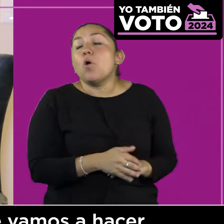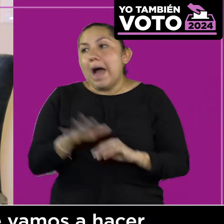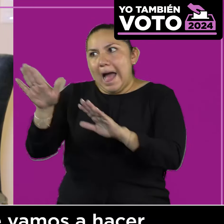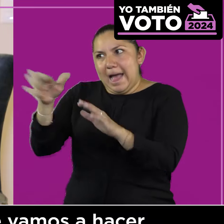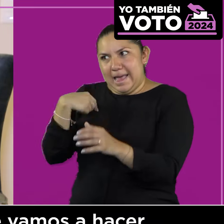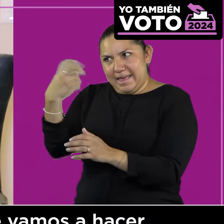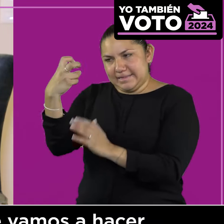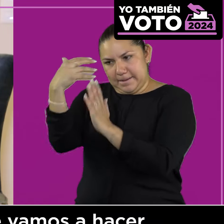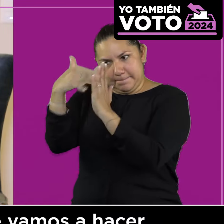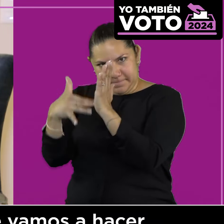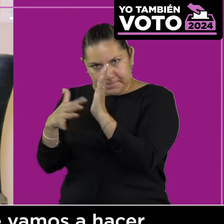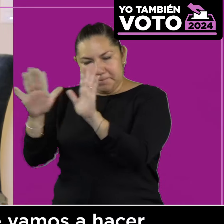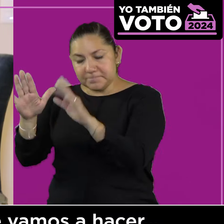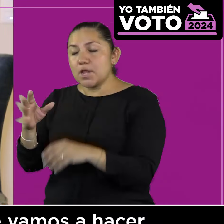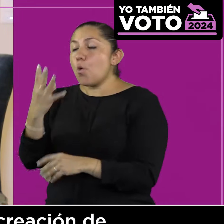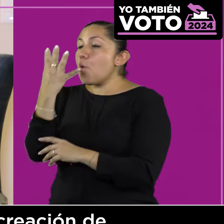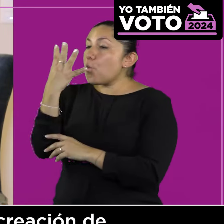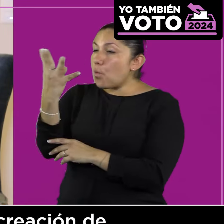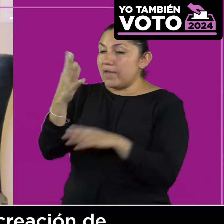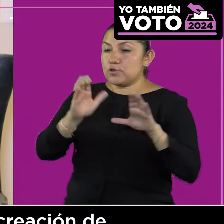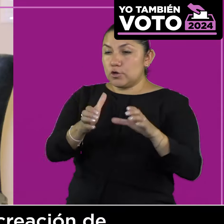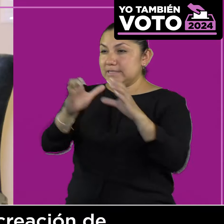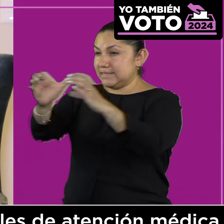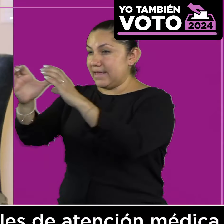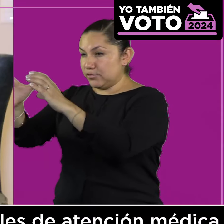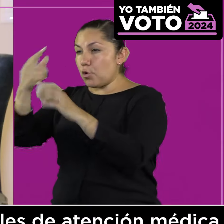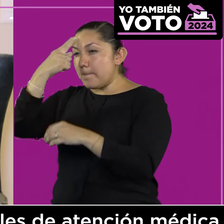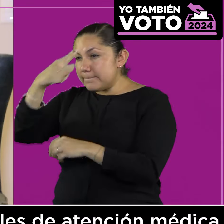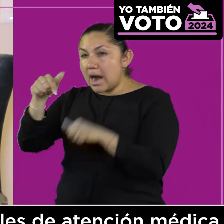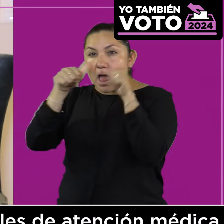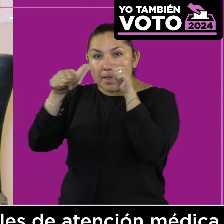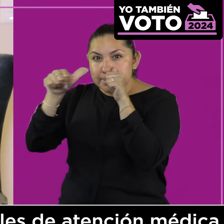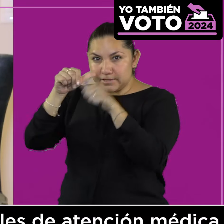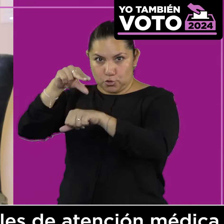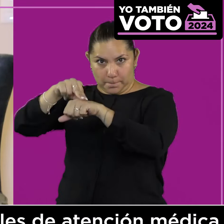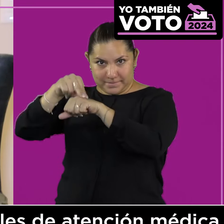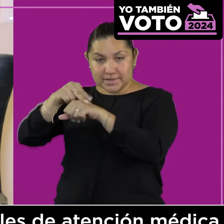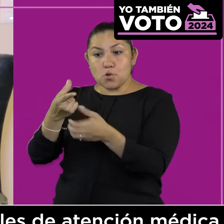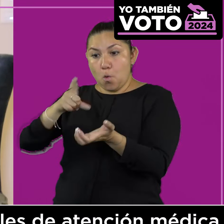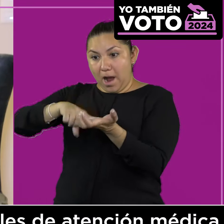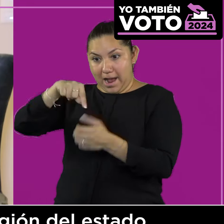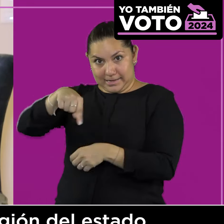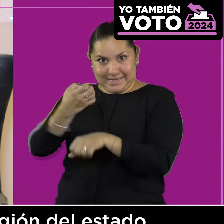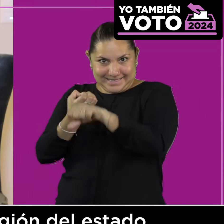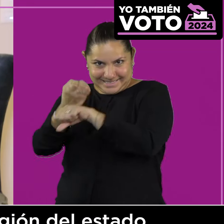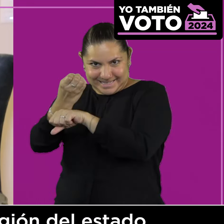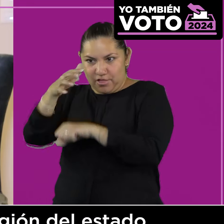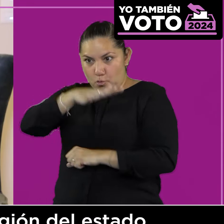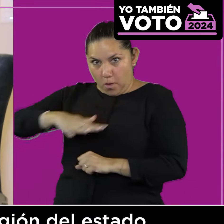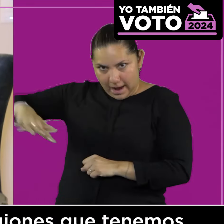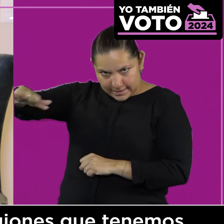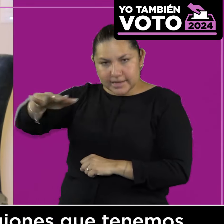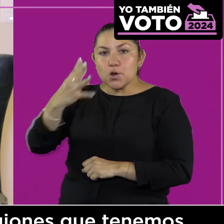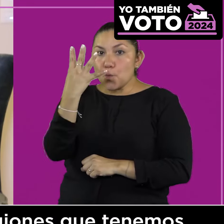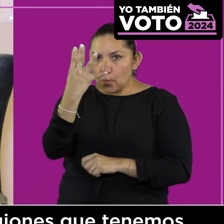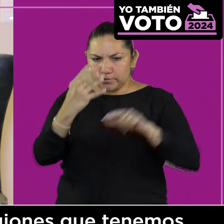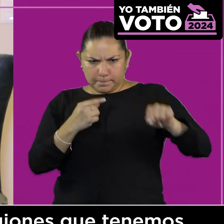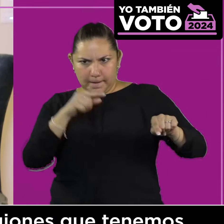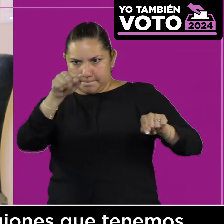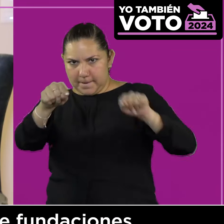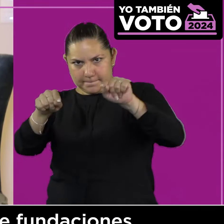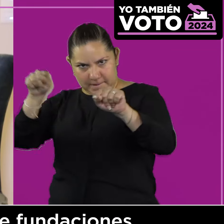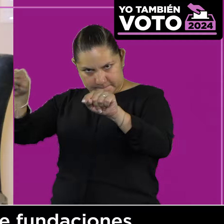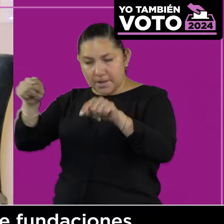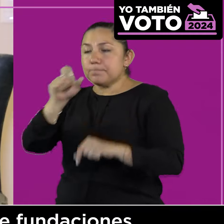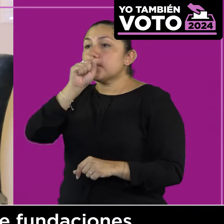acabado yo bueno la creación de cuatro centros regionales de atención médica uno en cada del estado que son cuatro regiones que